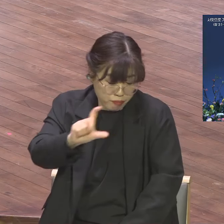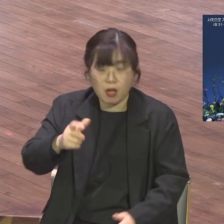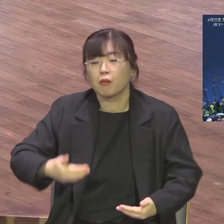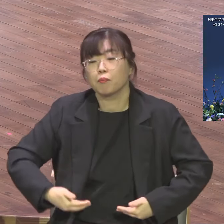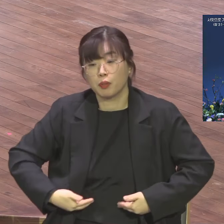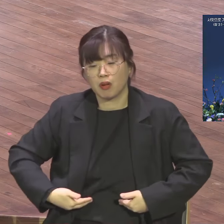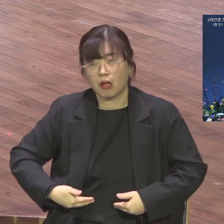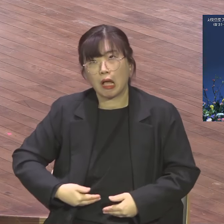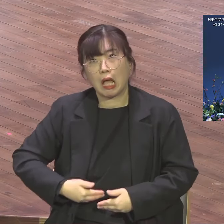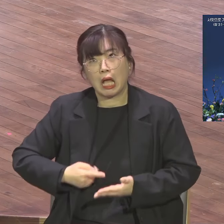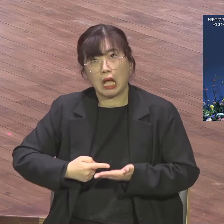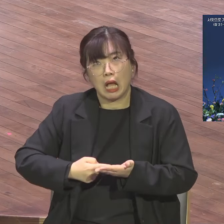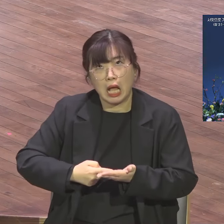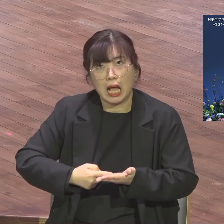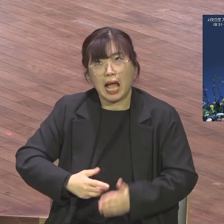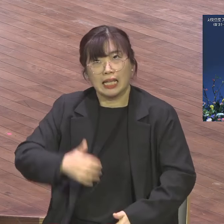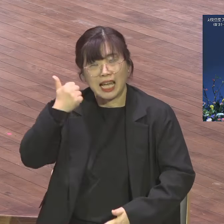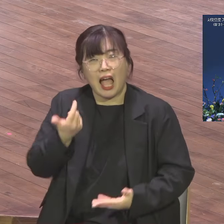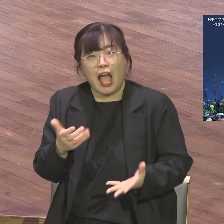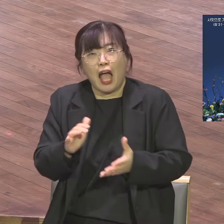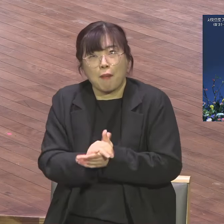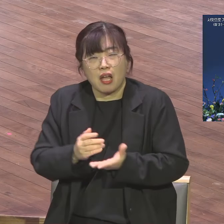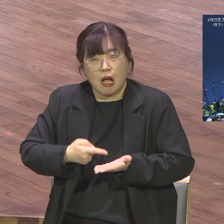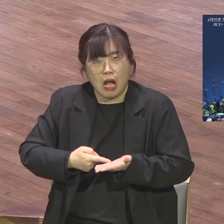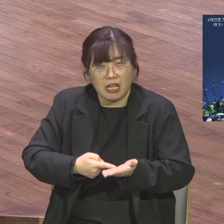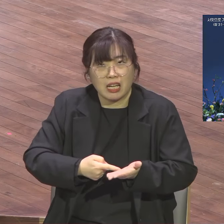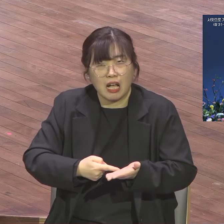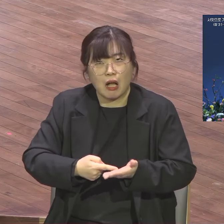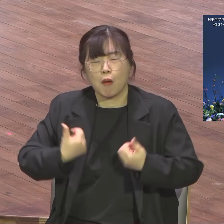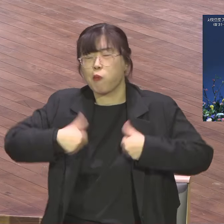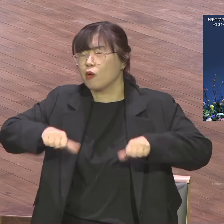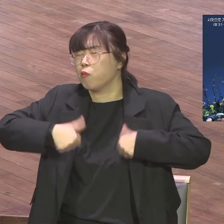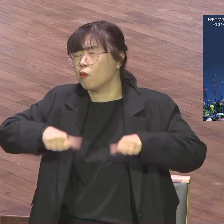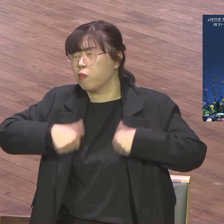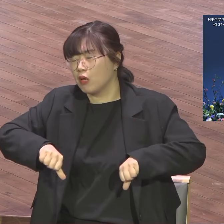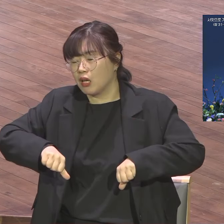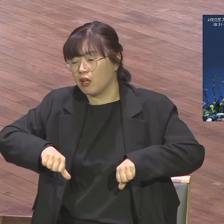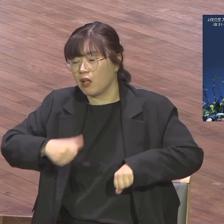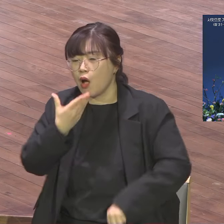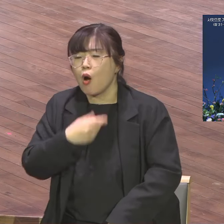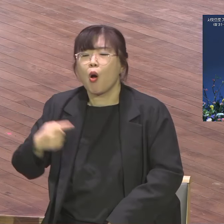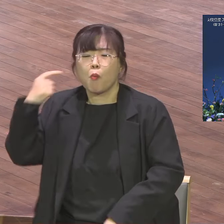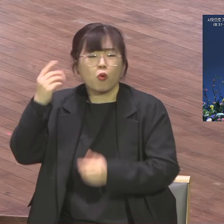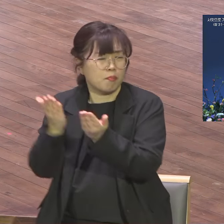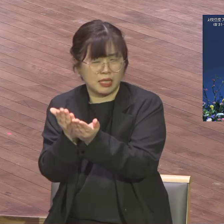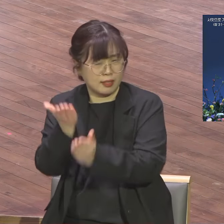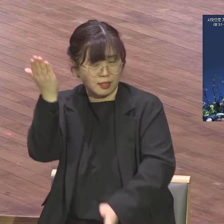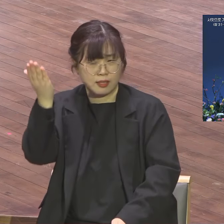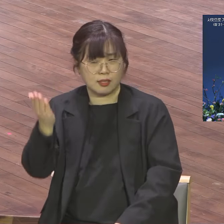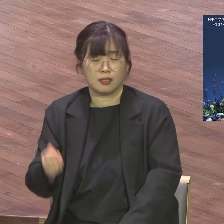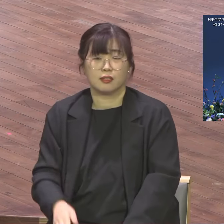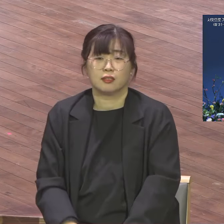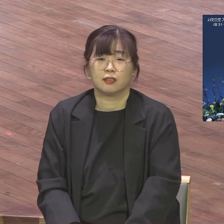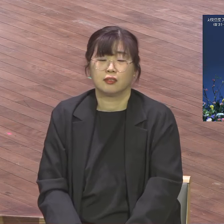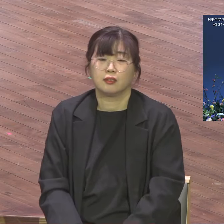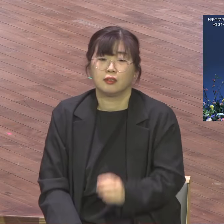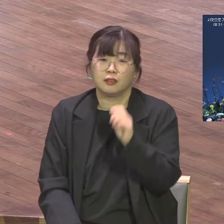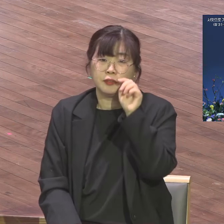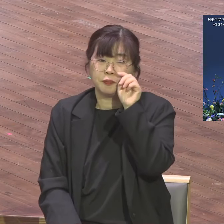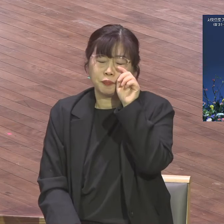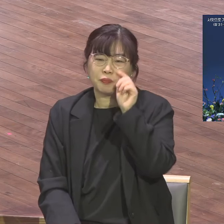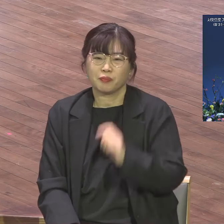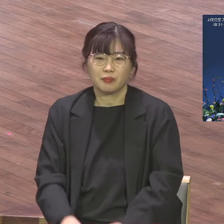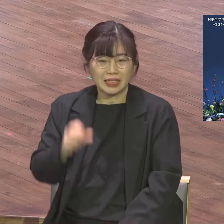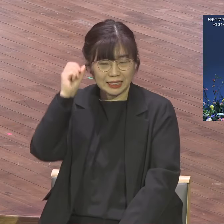오늘 우리가 살펴볼 이 잠언 3장의 말씀은요. 잠언의 백미라 그래요. 잠언의 백미. 그 정도로